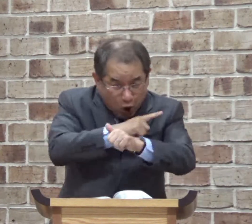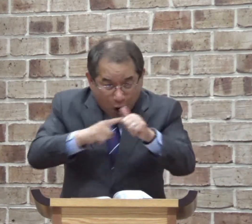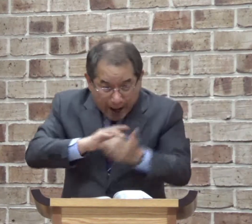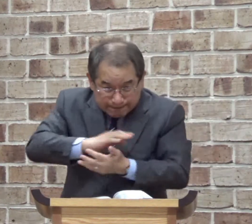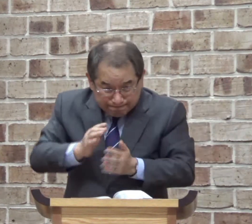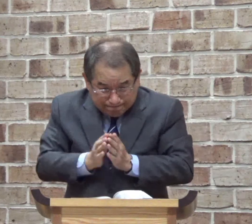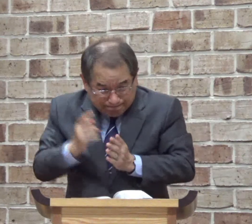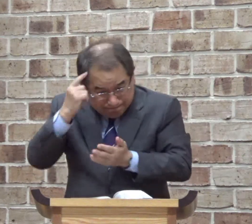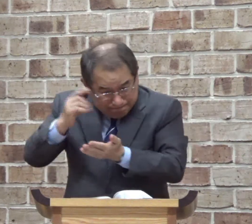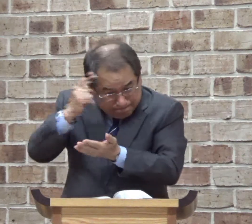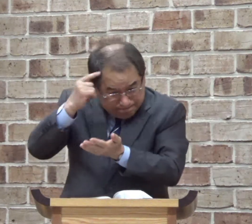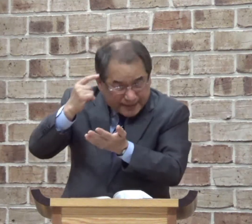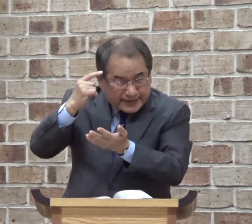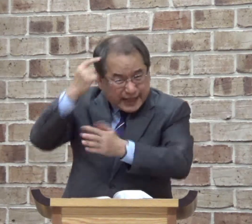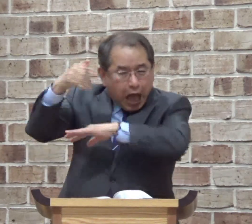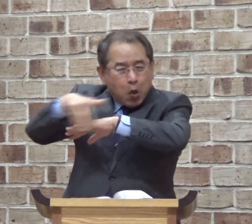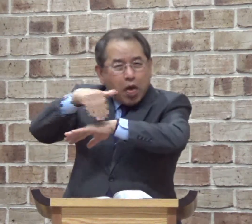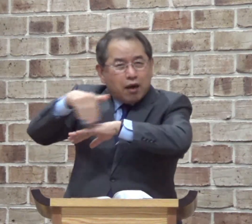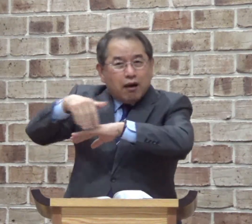그 계획을 세웠는데 결국 어떻게 됩니까?